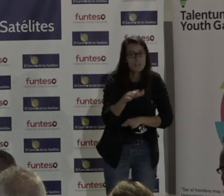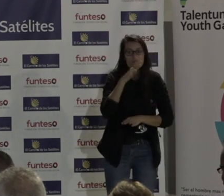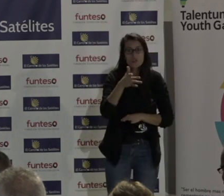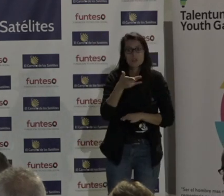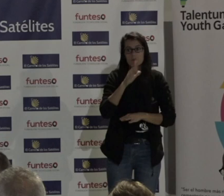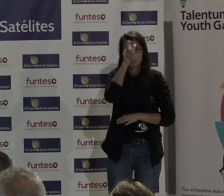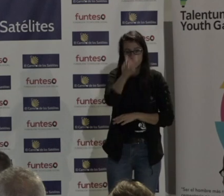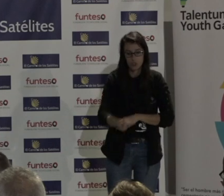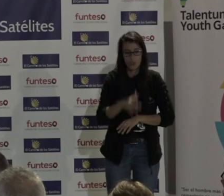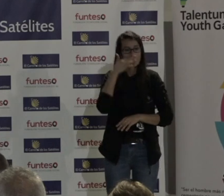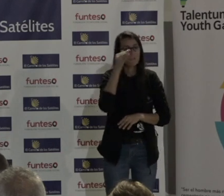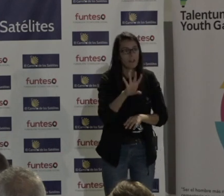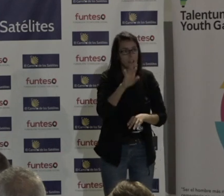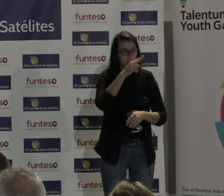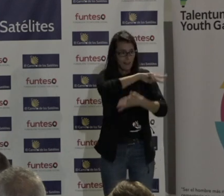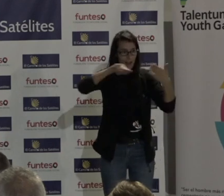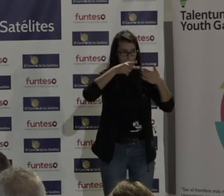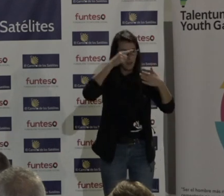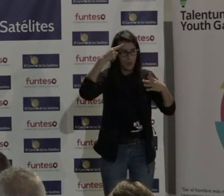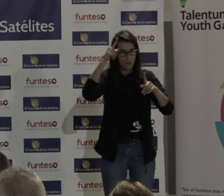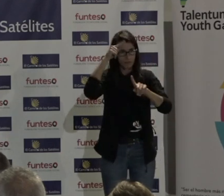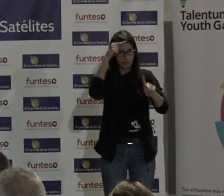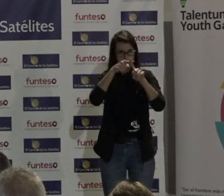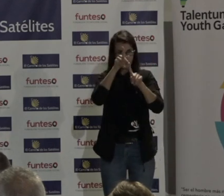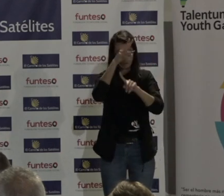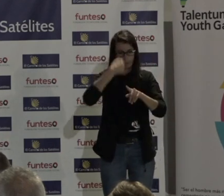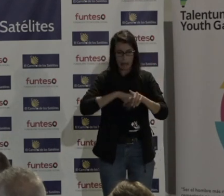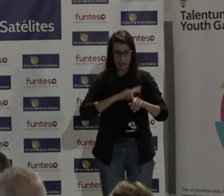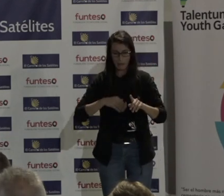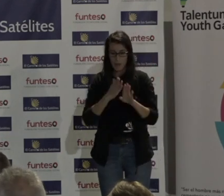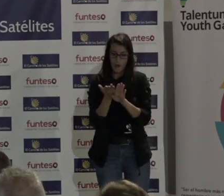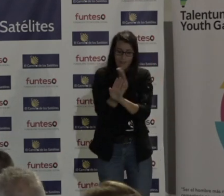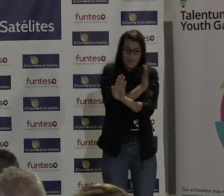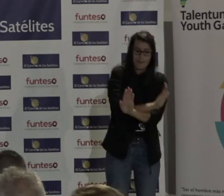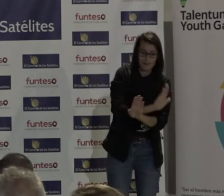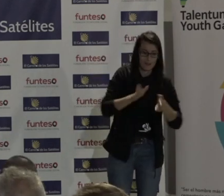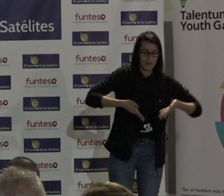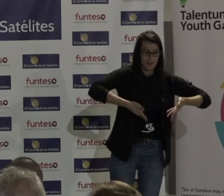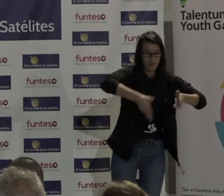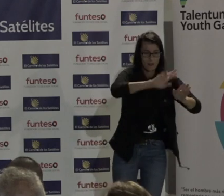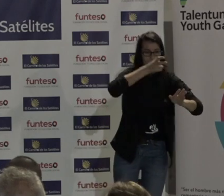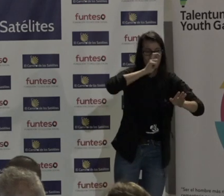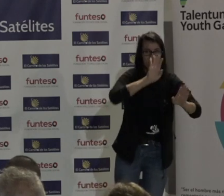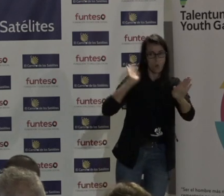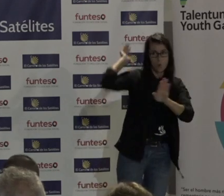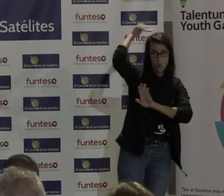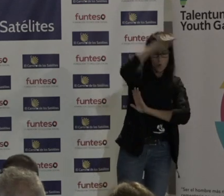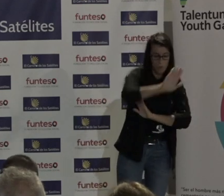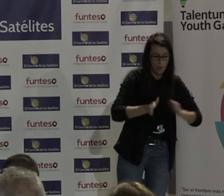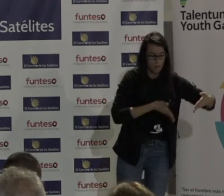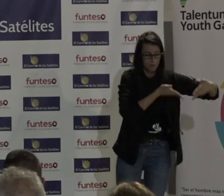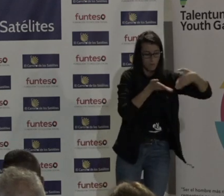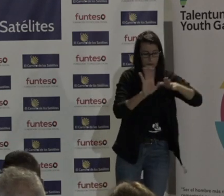francos los que deciden hacer este camino a Galicia. Porque antes hay un camino antiguo, que es el camino romano, que es por